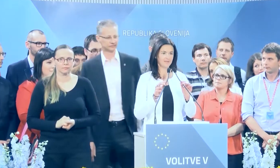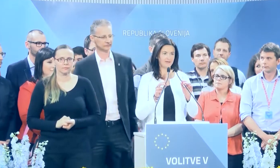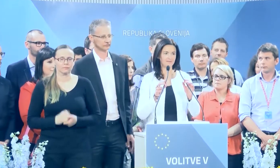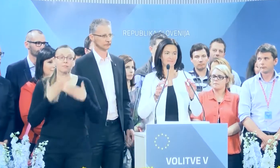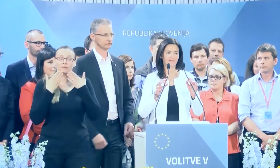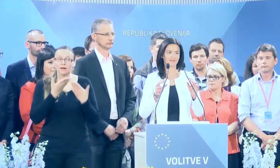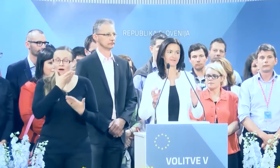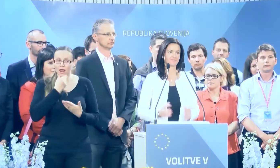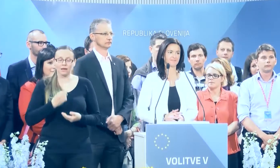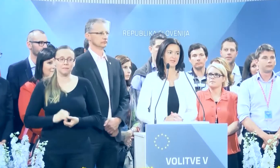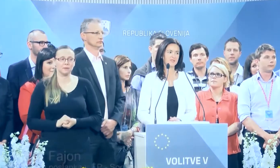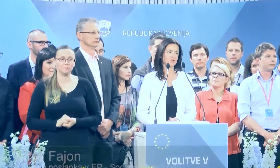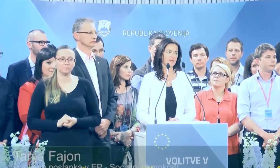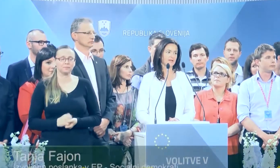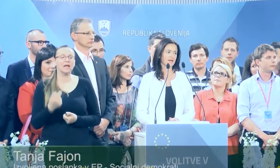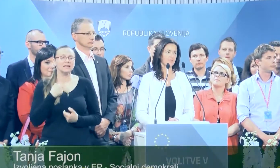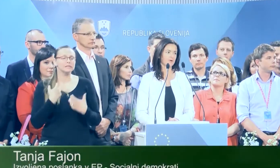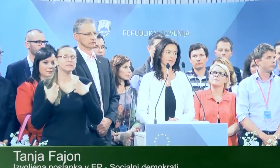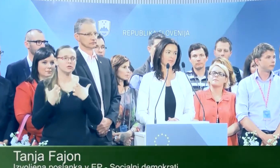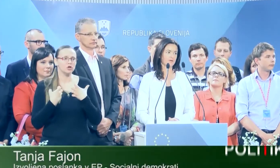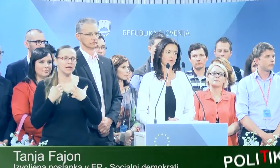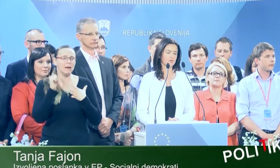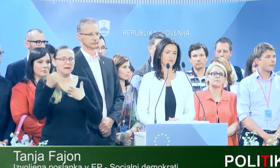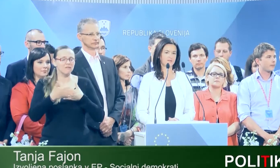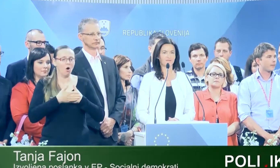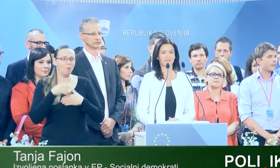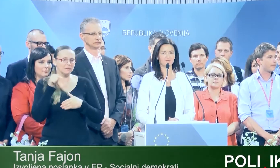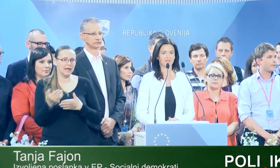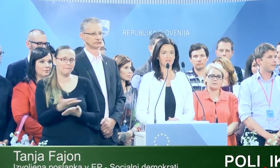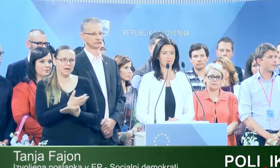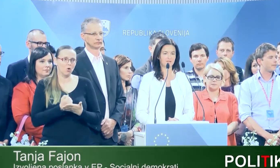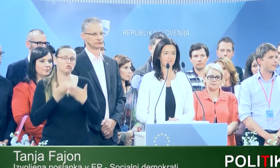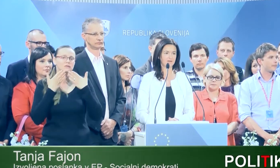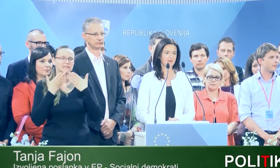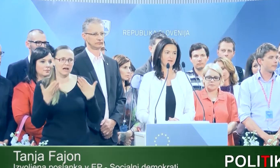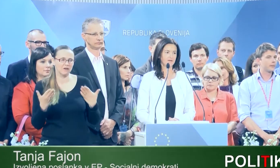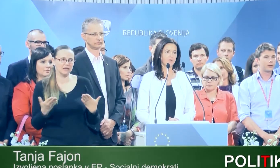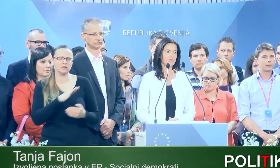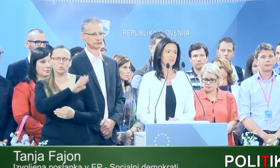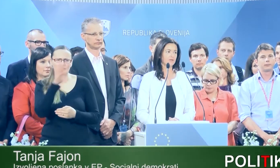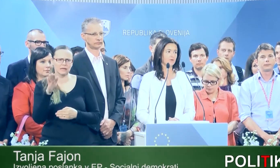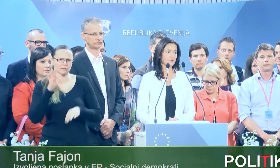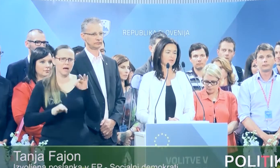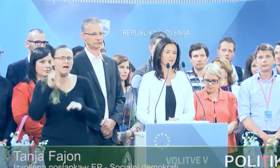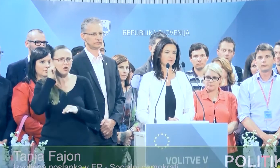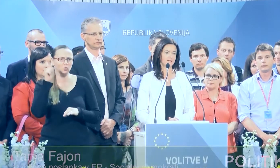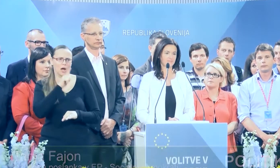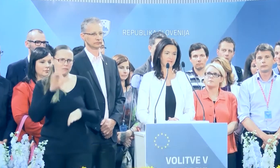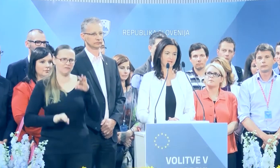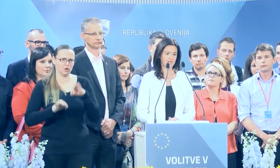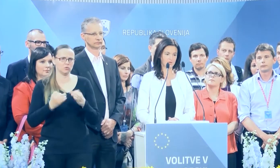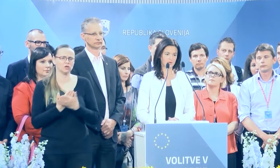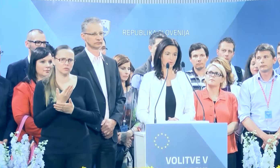Hvala lepa. Jaz bi se želela najprej ob tej priložnosti seveda zahvaliti vsem volivkam in volivcem